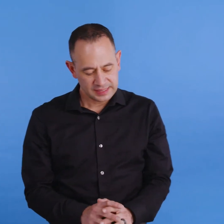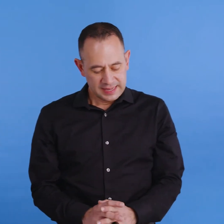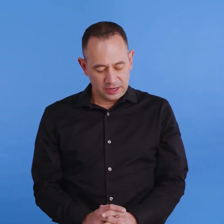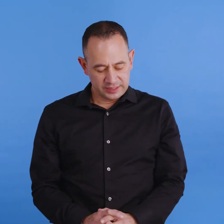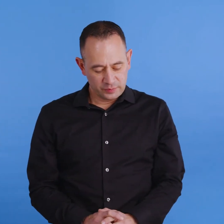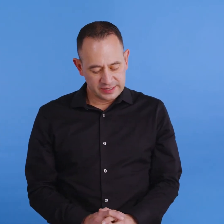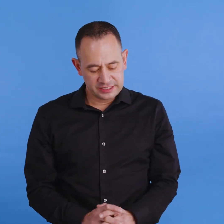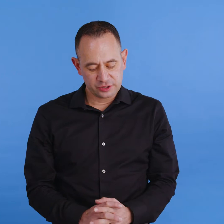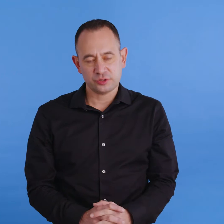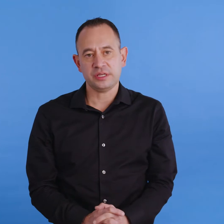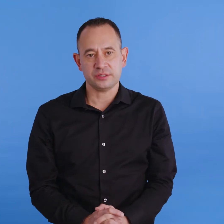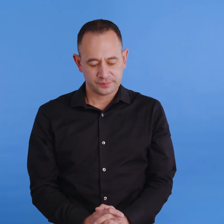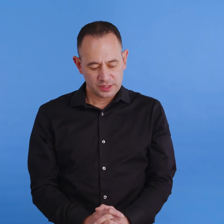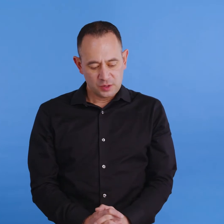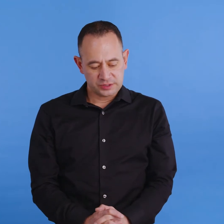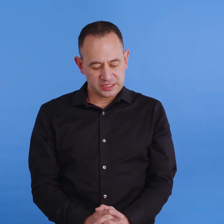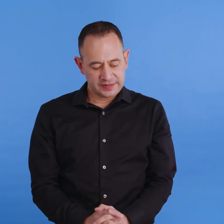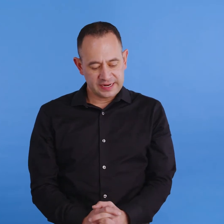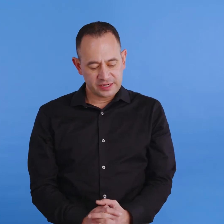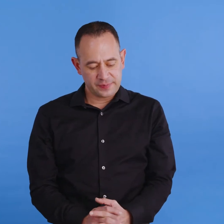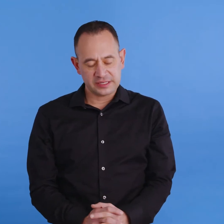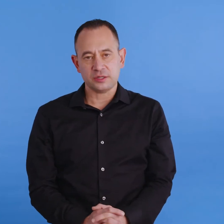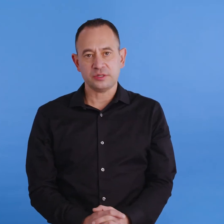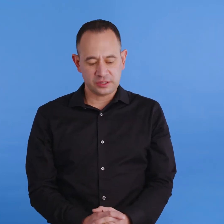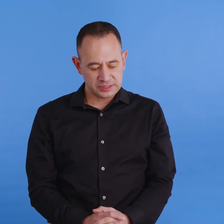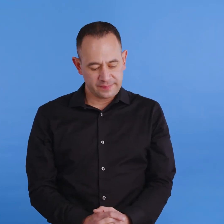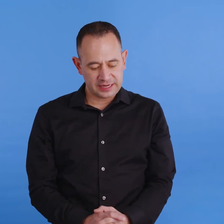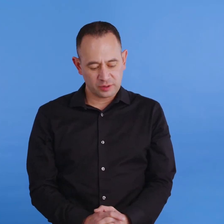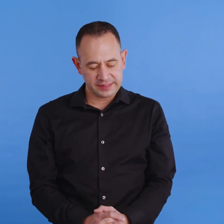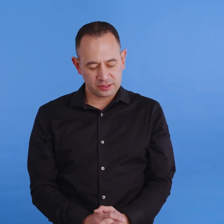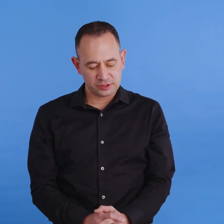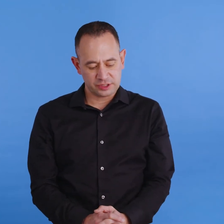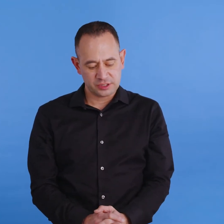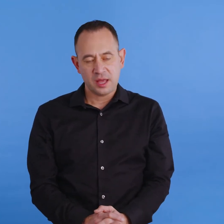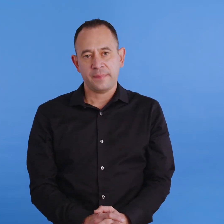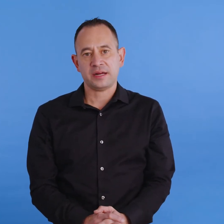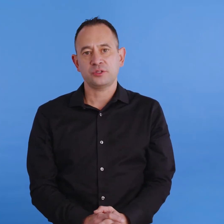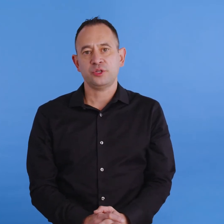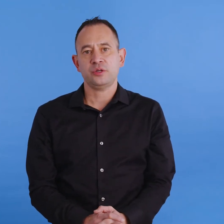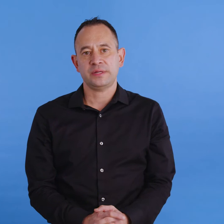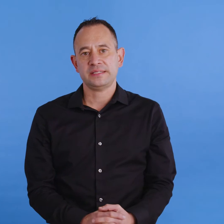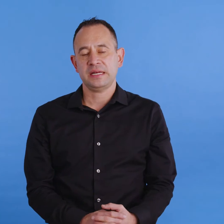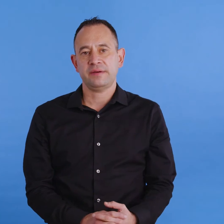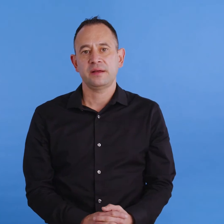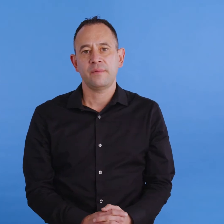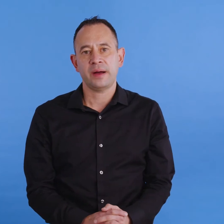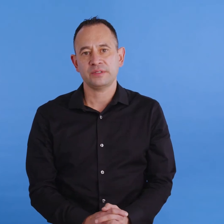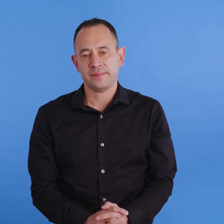Ahora voy a decir dos sonidos. Ustedes van a repetir los sonidos y van a combinar los sonidos para construir una sílaba. Vamos a